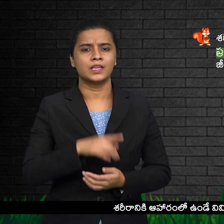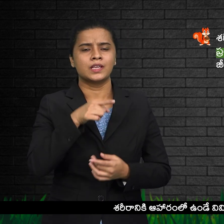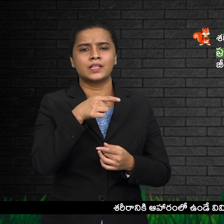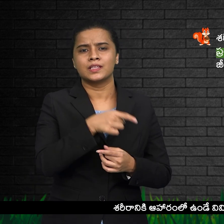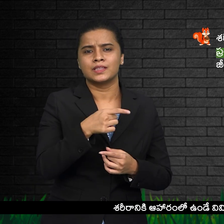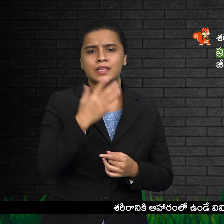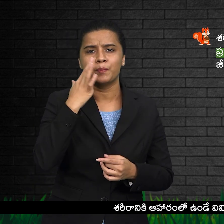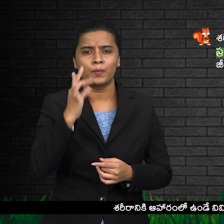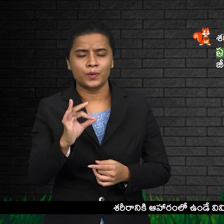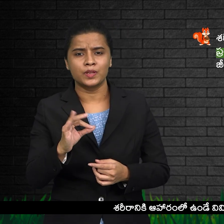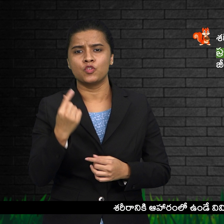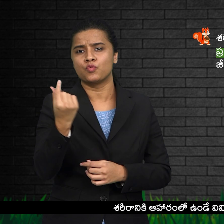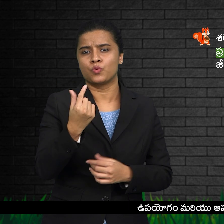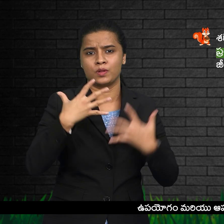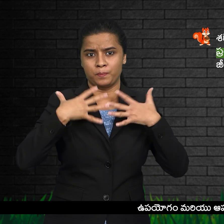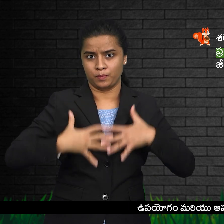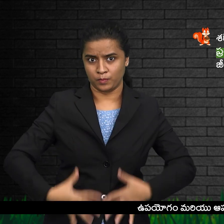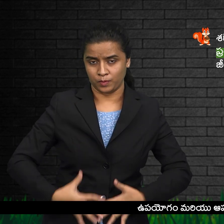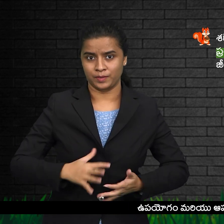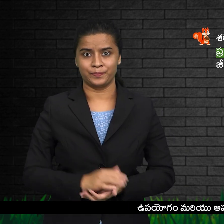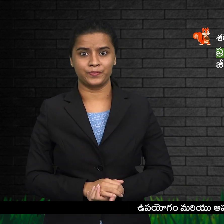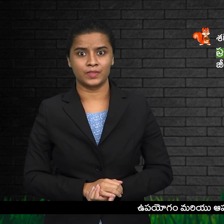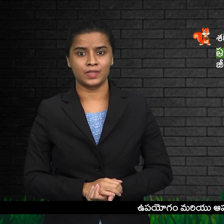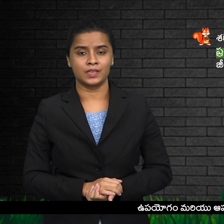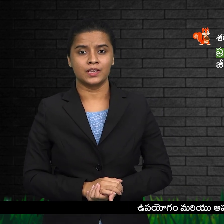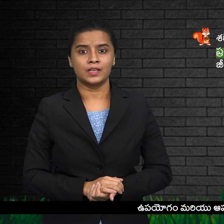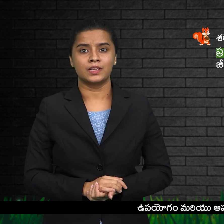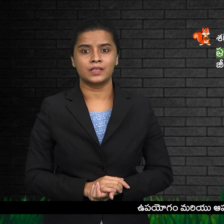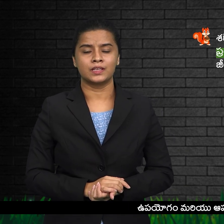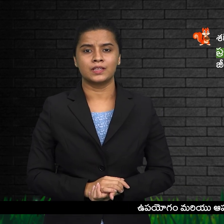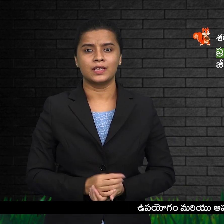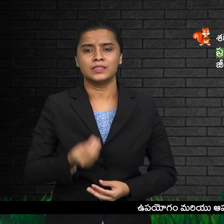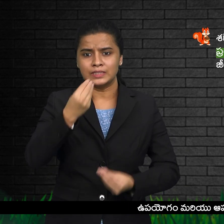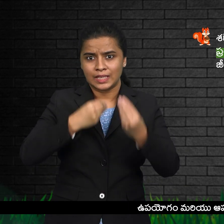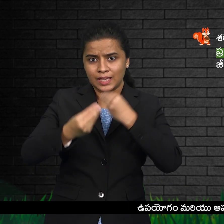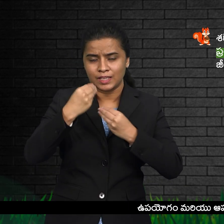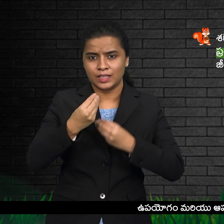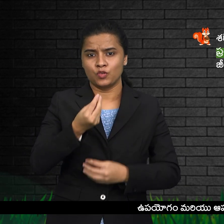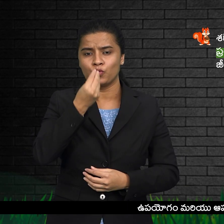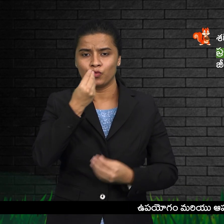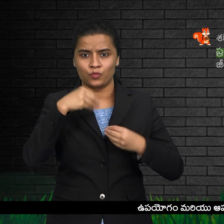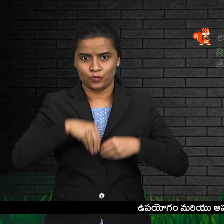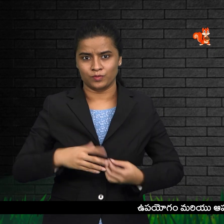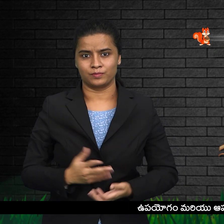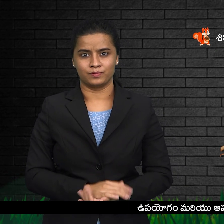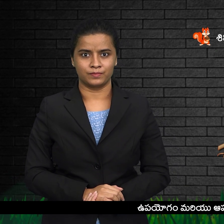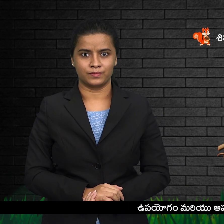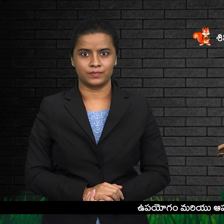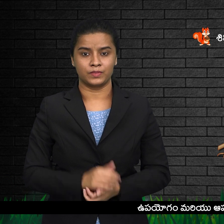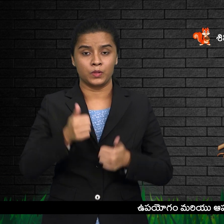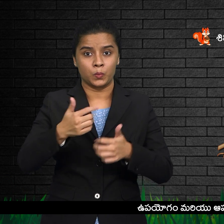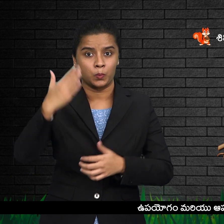అవసరం, వాటి ప్రయోజనం, ఉపయోగం మరియు ఆహారాన్ని జీర్ణం చేసుకునే విధానం.